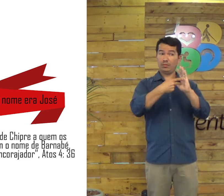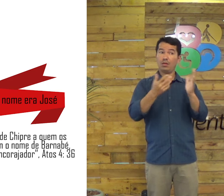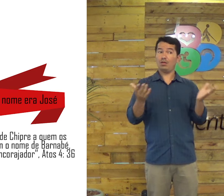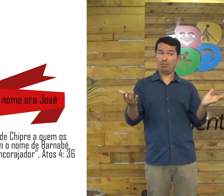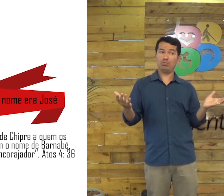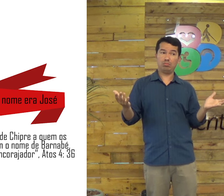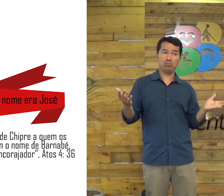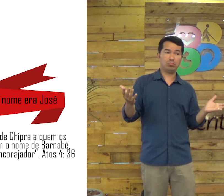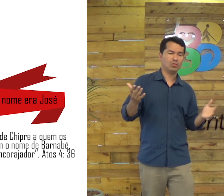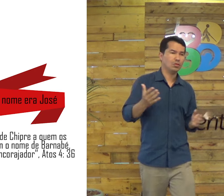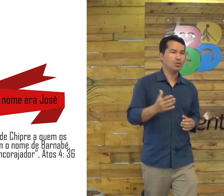Tem esses dois significados.